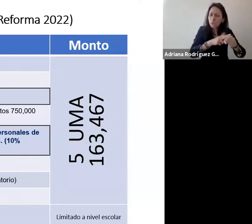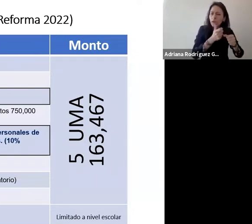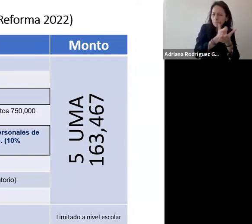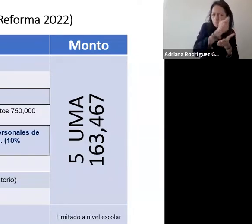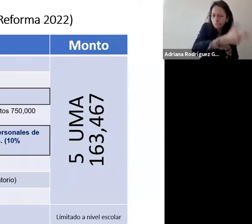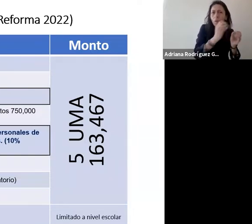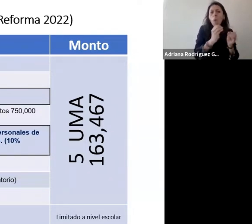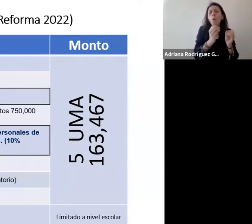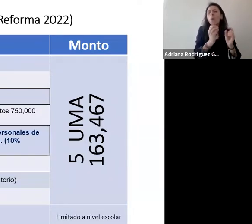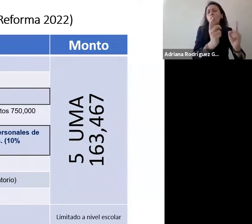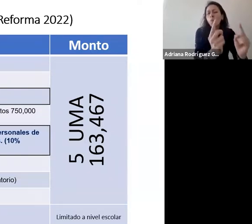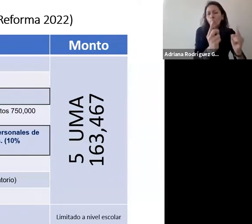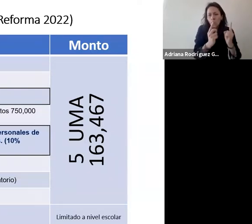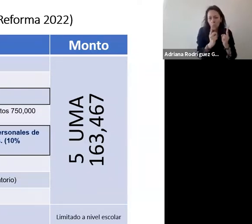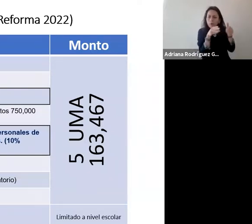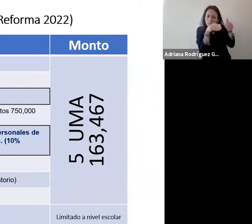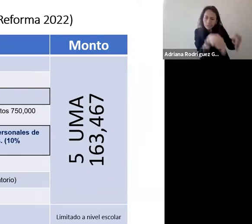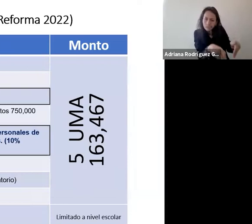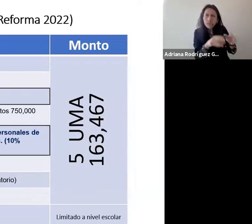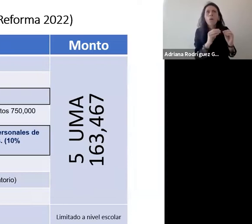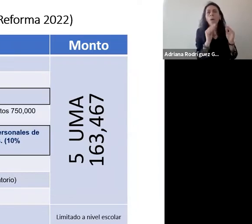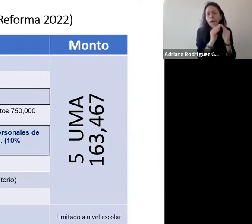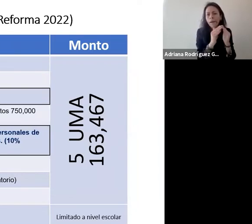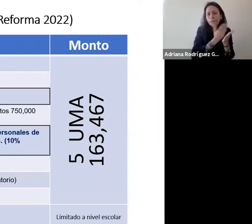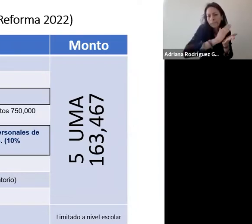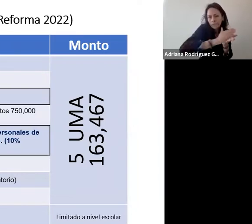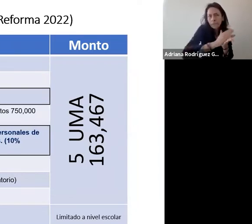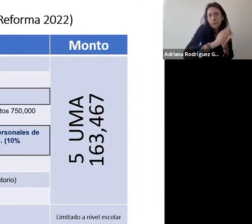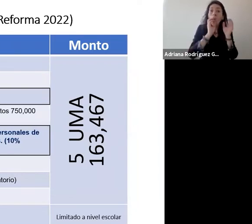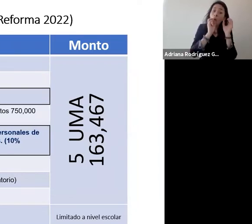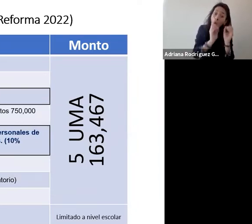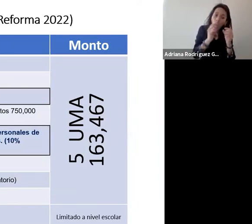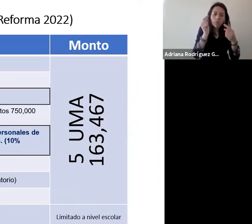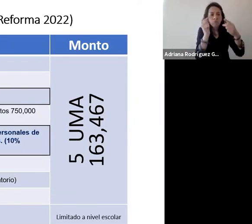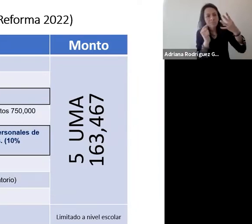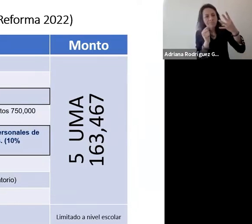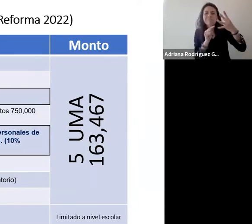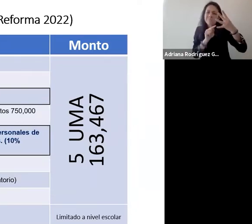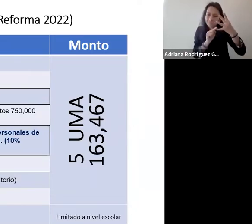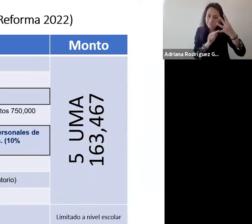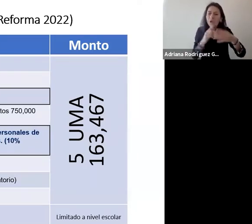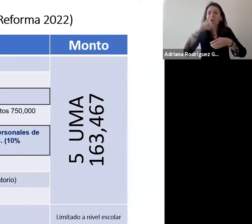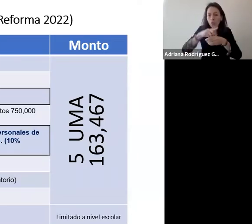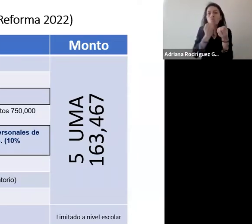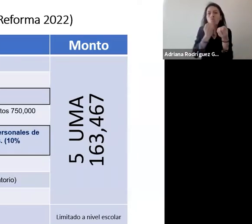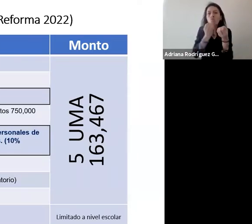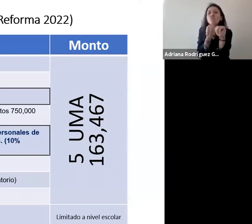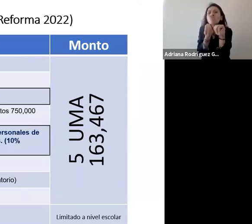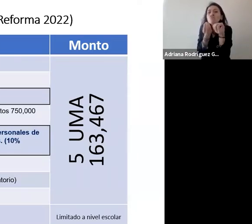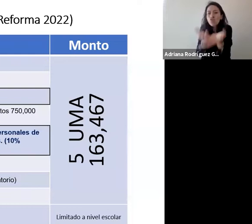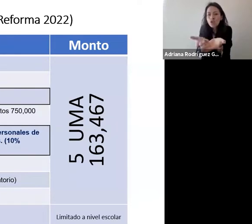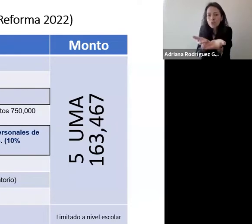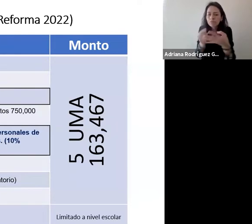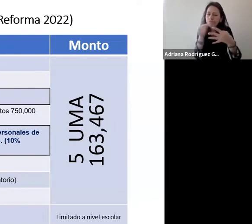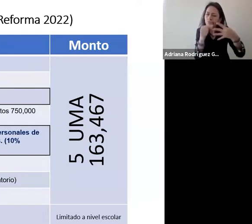créditos hipotecarios o por donativos, ¿no? Me parece que claramente aquí